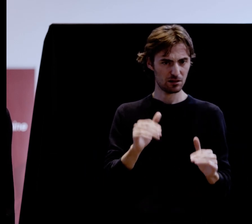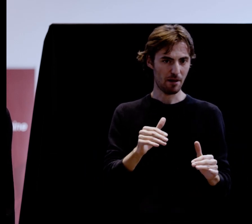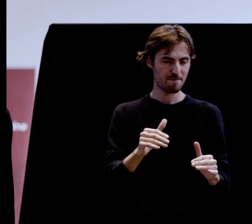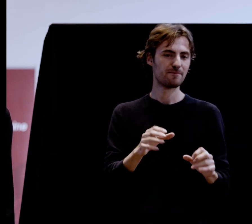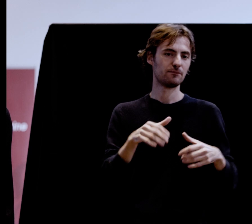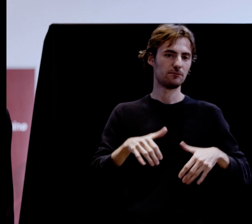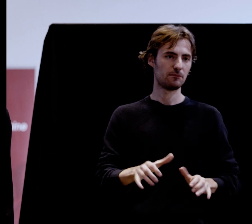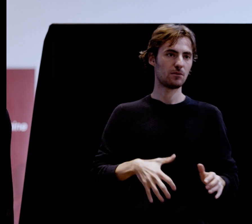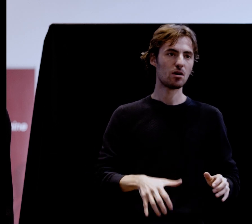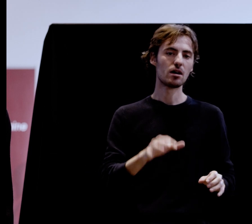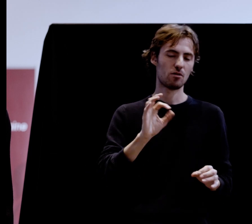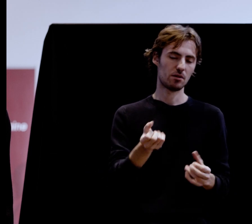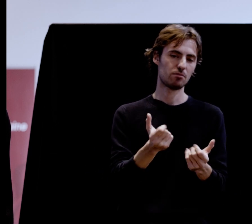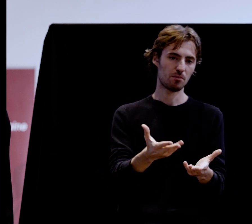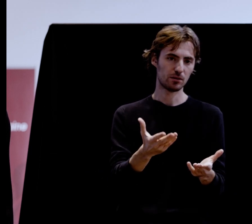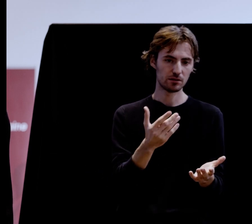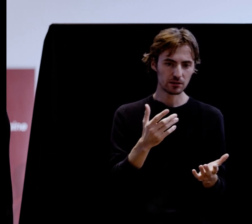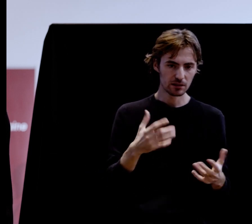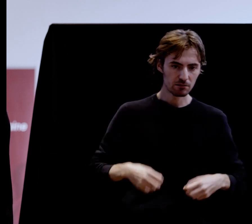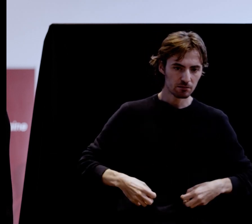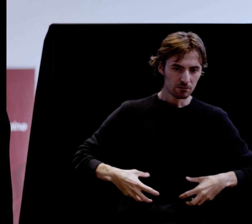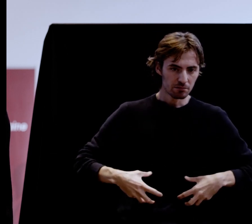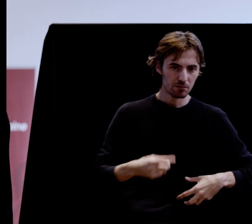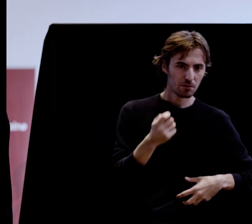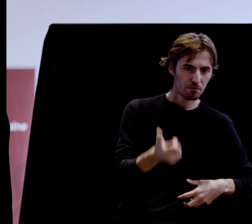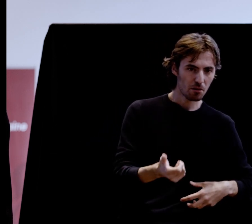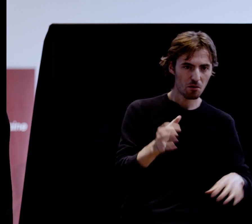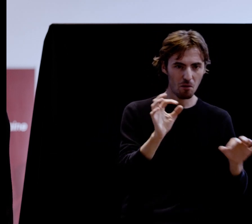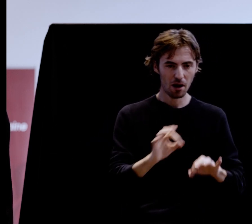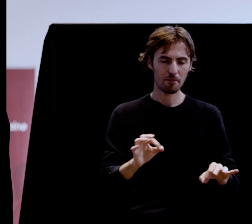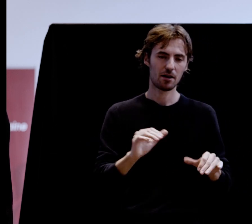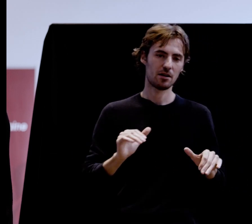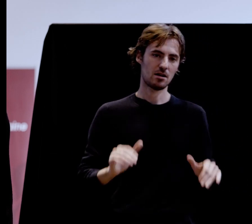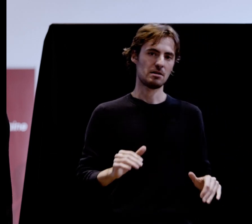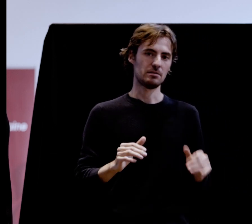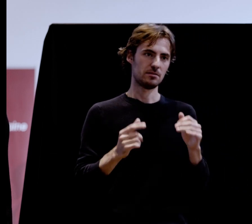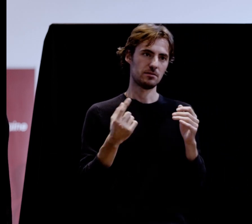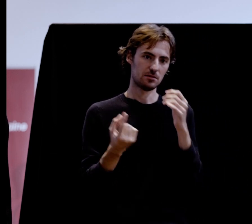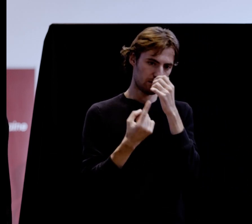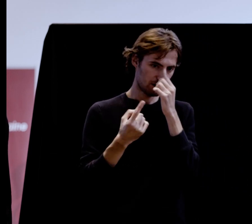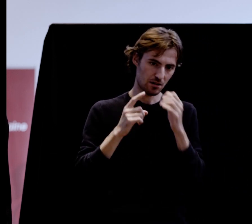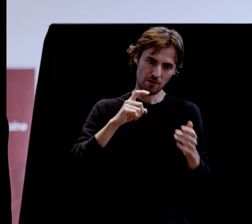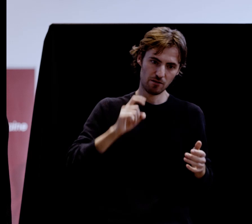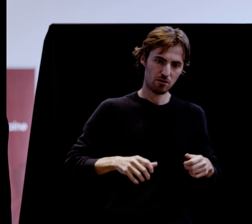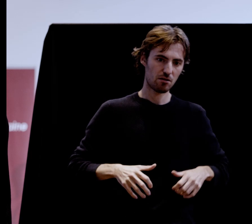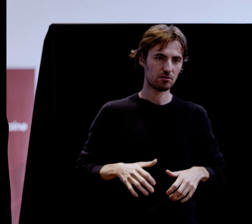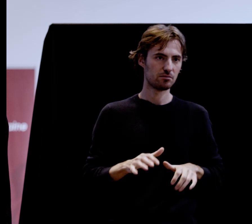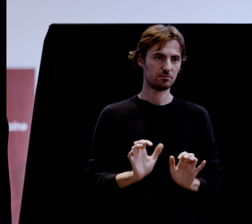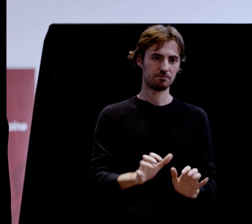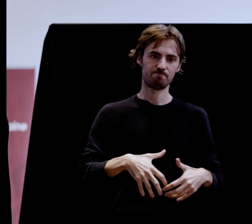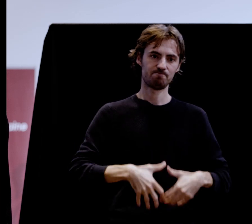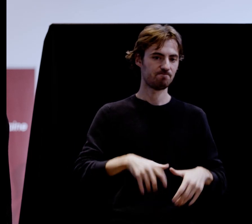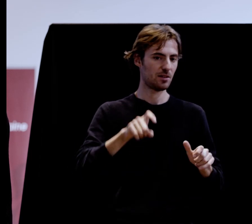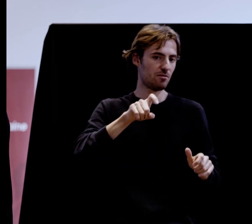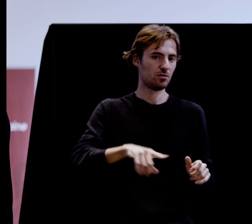oui. On ne sait pas. Il n'y a vraiment pas d'ovulation, pas beaucoup. Mais on dira toujours qu'il faut une contraception. On ne se pose pas la